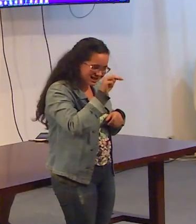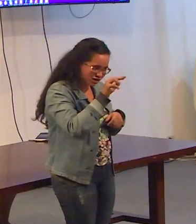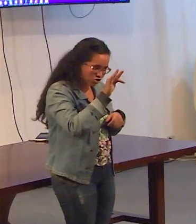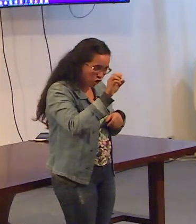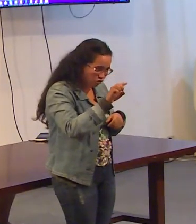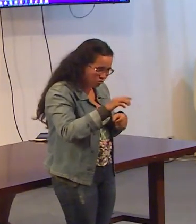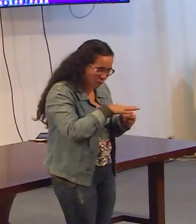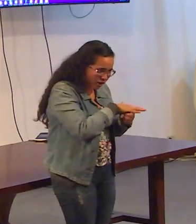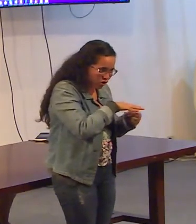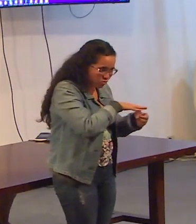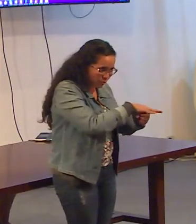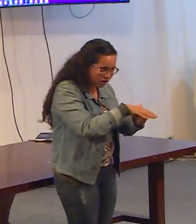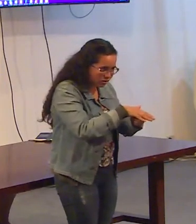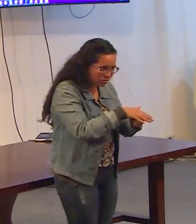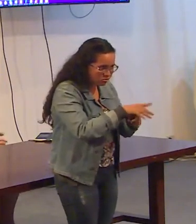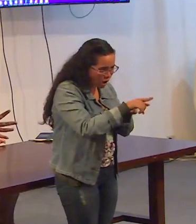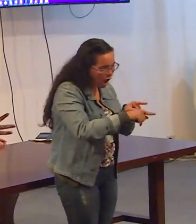las poblaciones como que